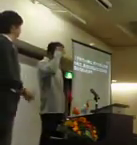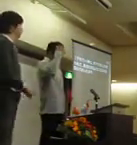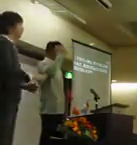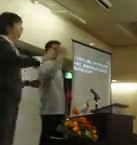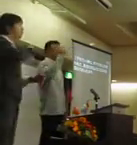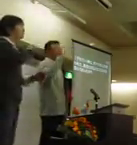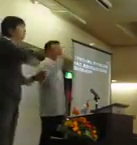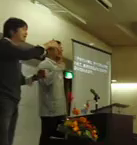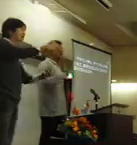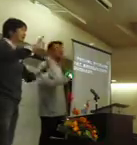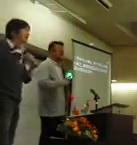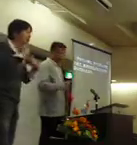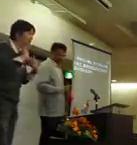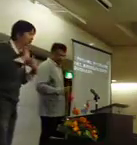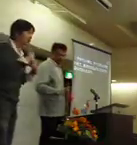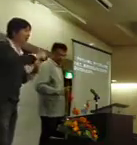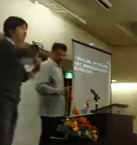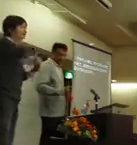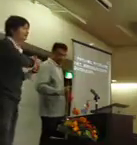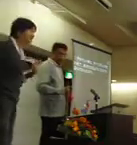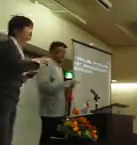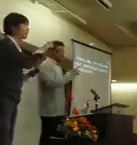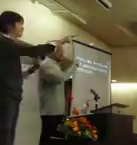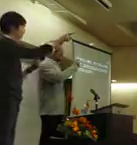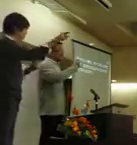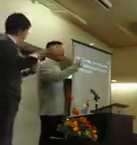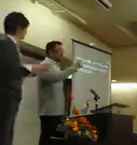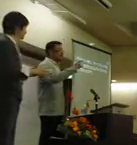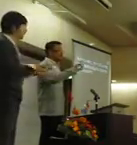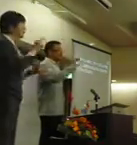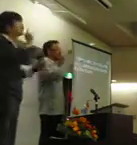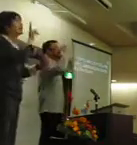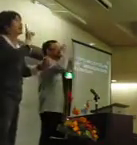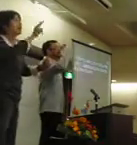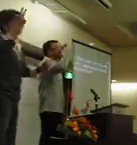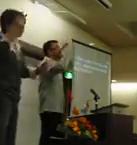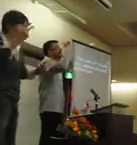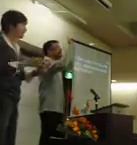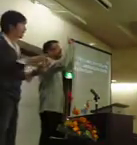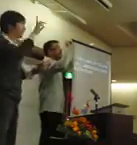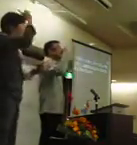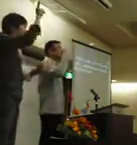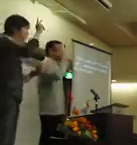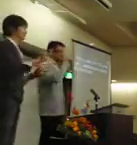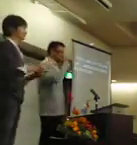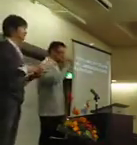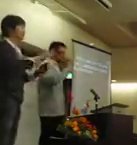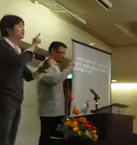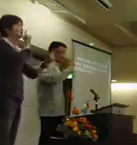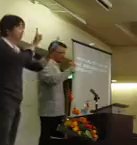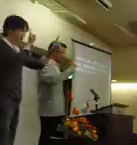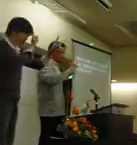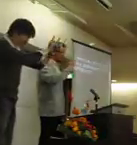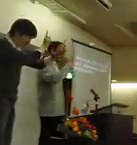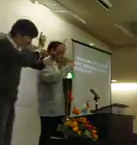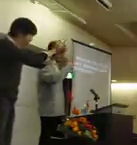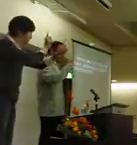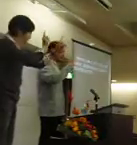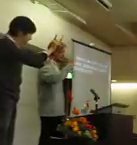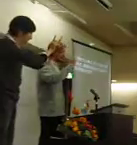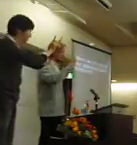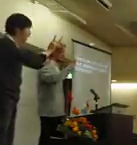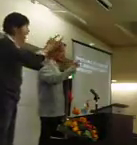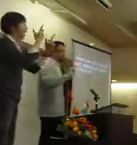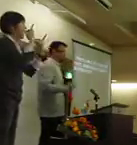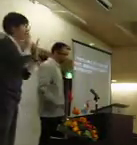私たちに必要なのは忍耐です。言い換えれば神に忠実であ